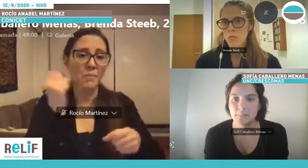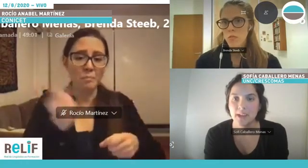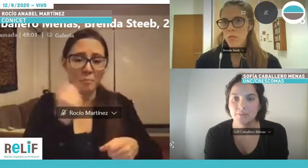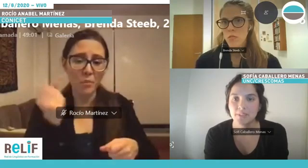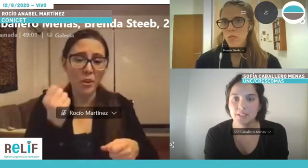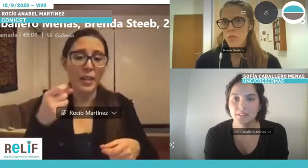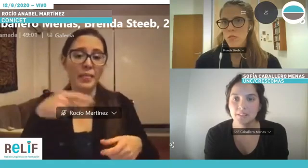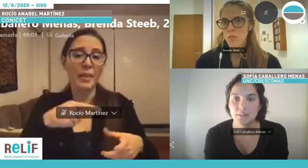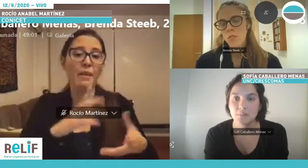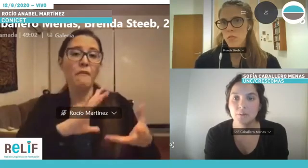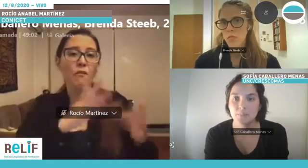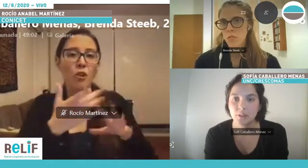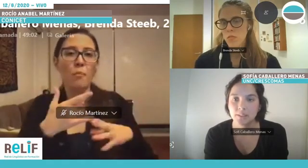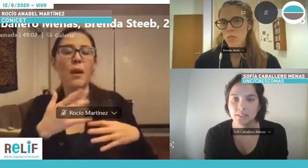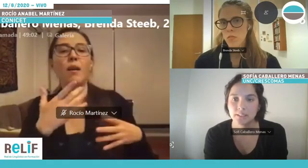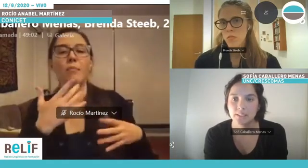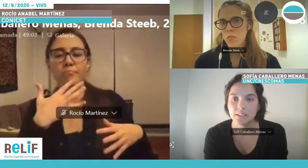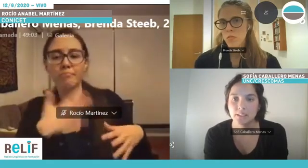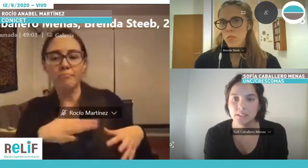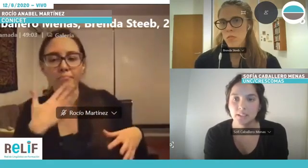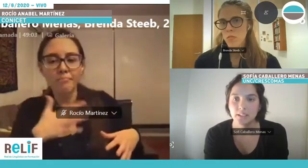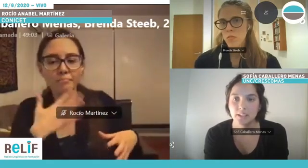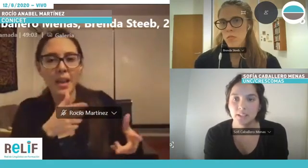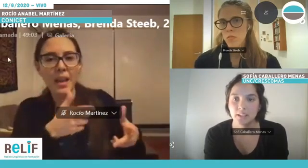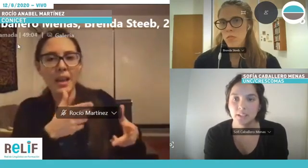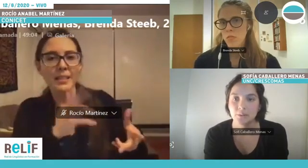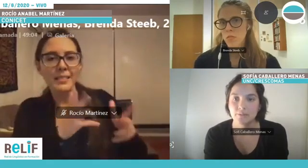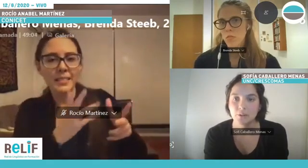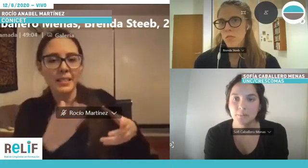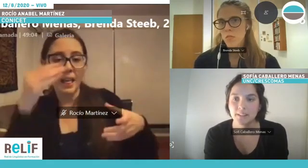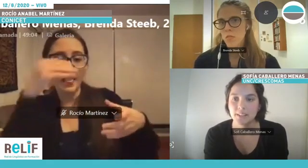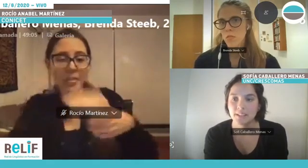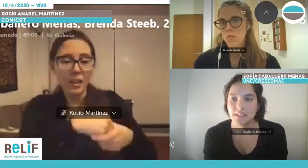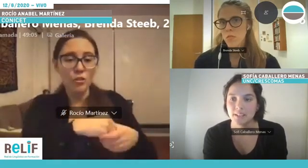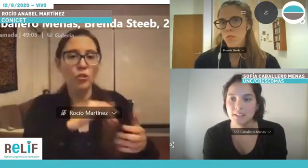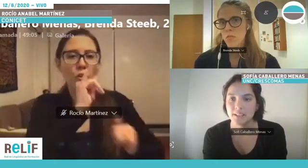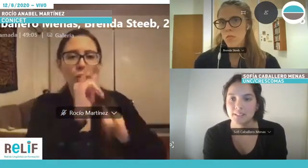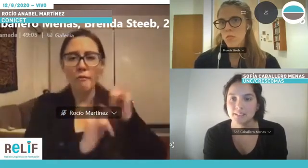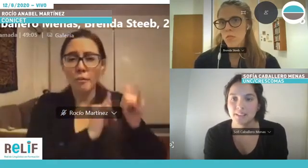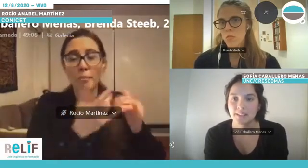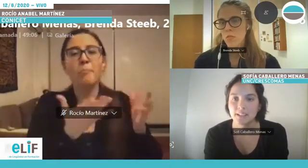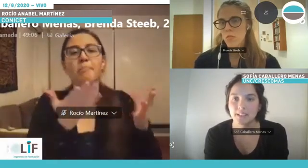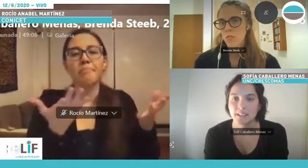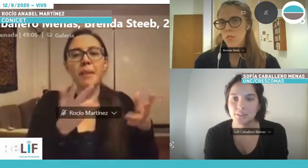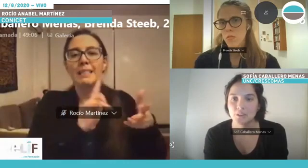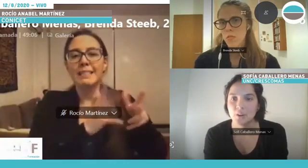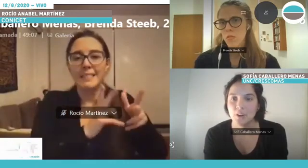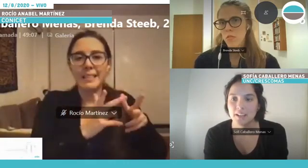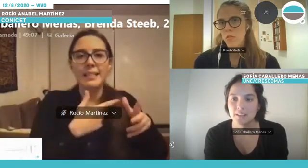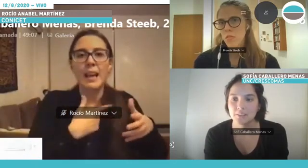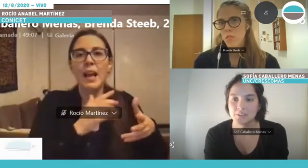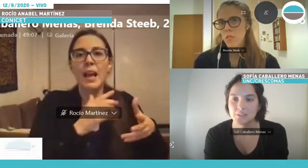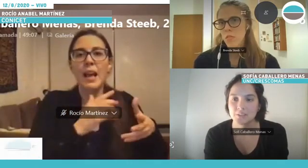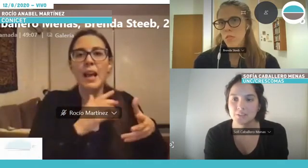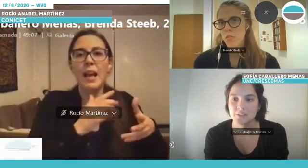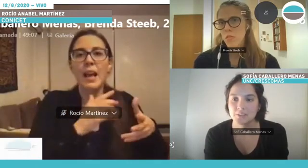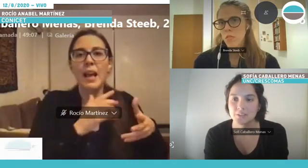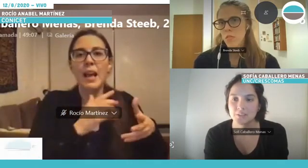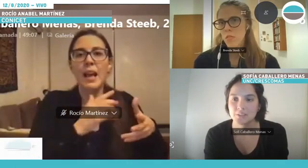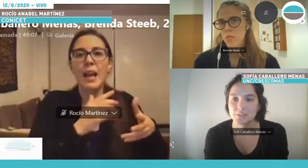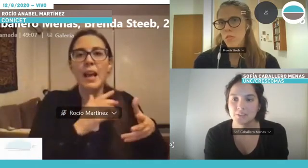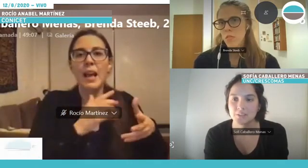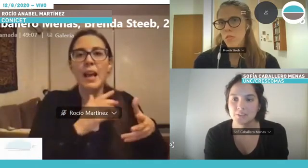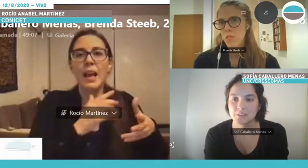El perfil es muy importante, es una forma de entender que dentro hay, o sea, dentro